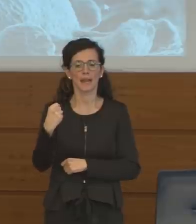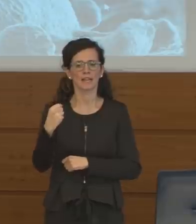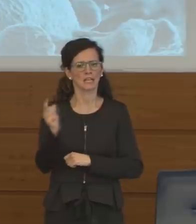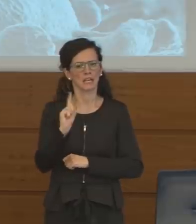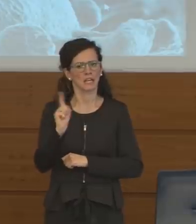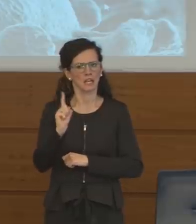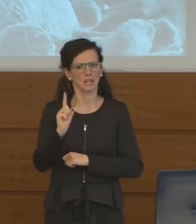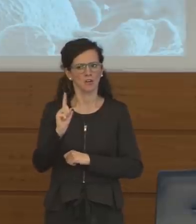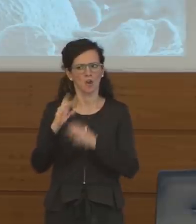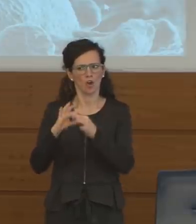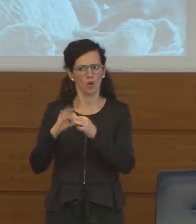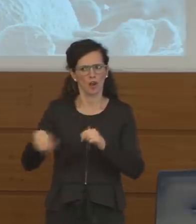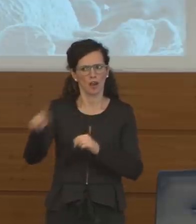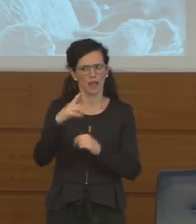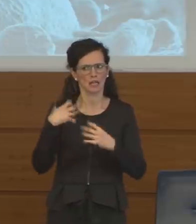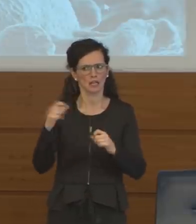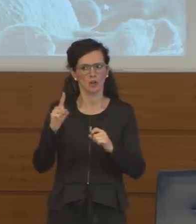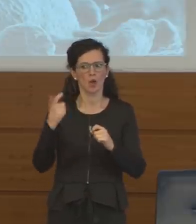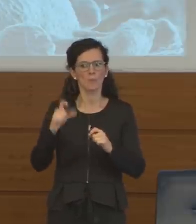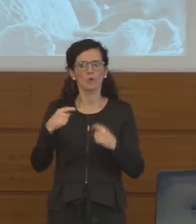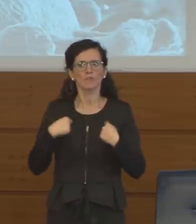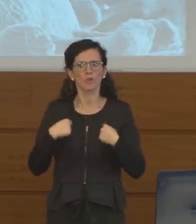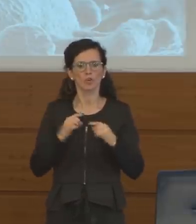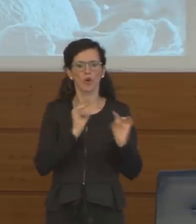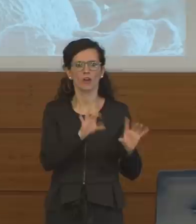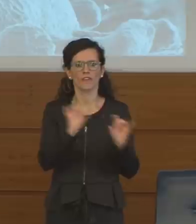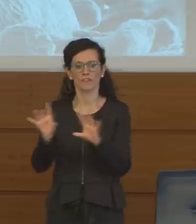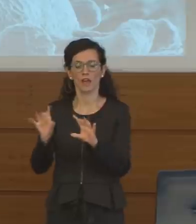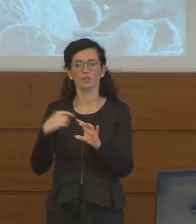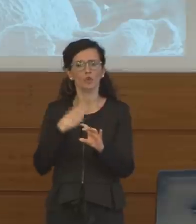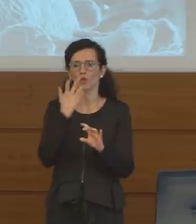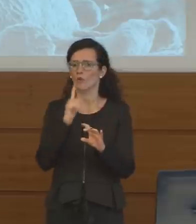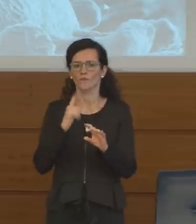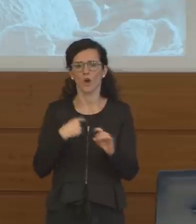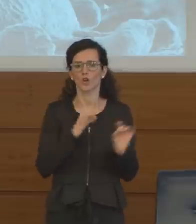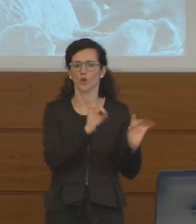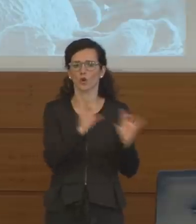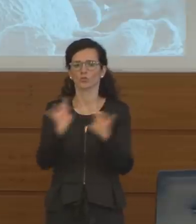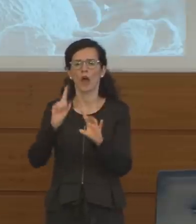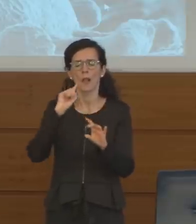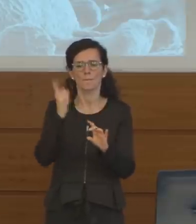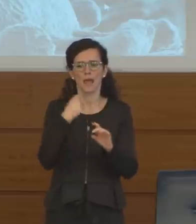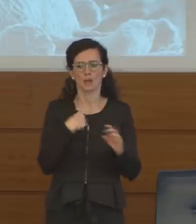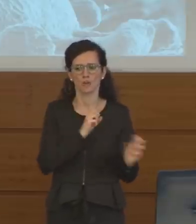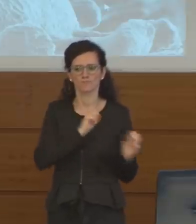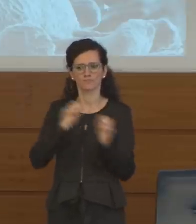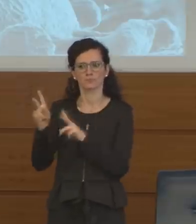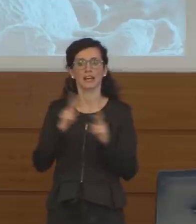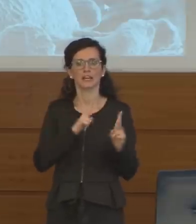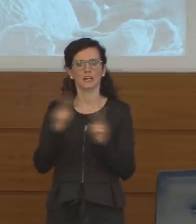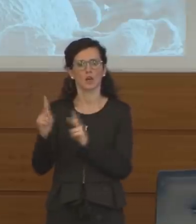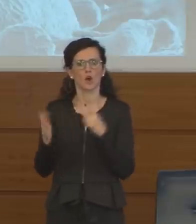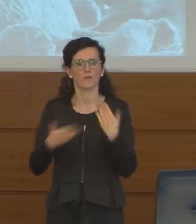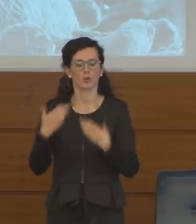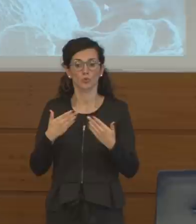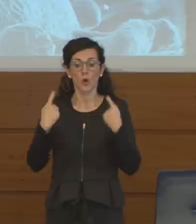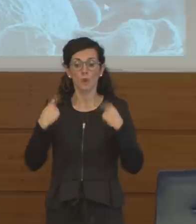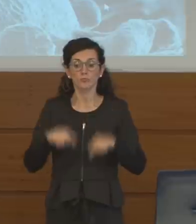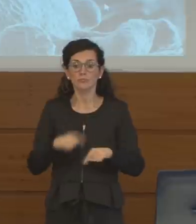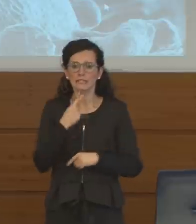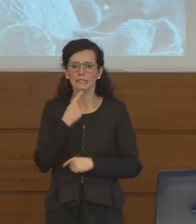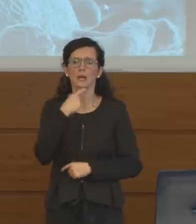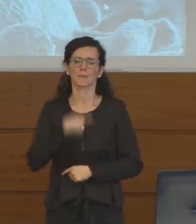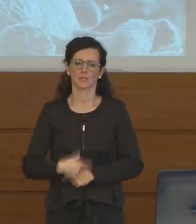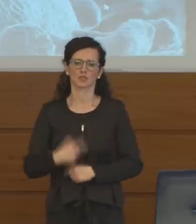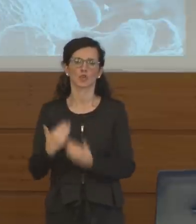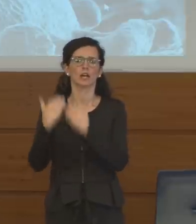ma sappiate che io sono infetto, non voglio essere contagioso, per cui portatemi direttamente. Questo è il comportamento delle persone